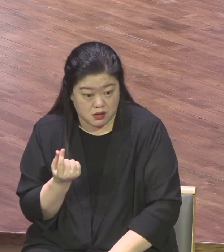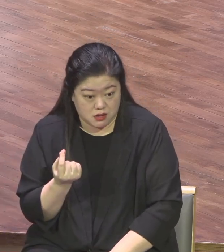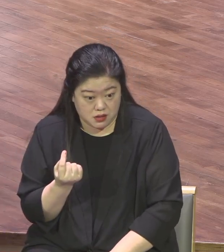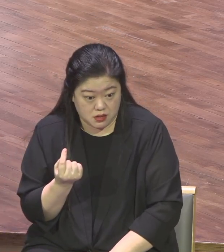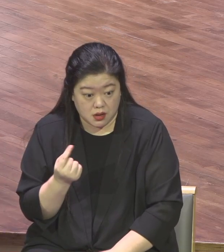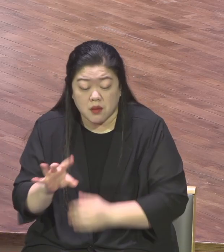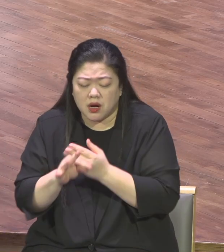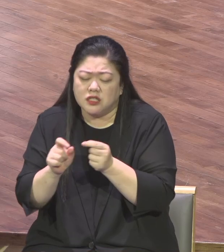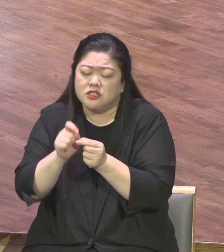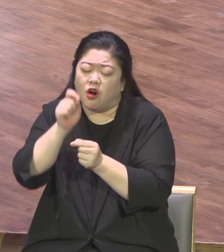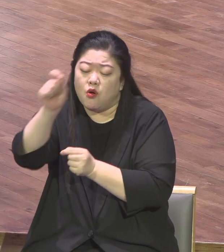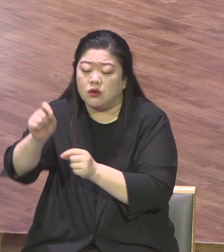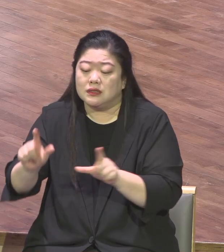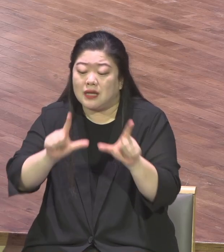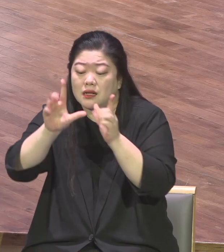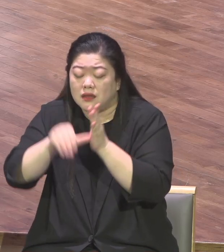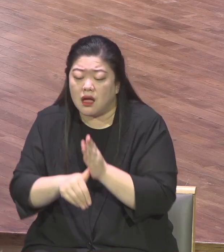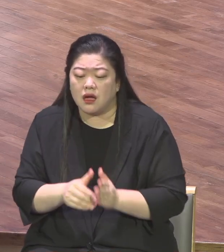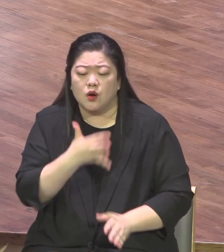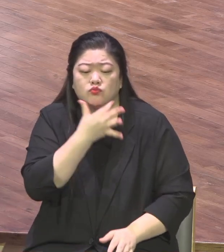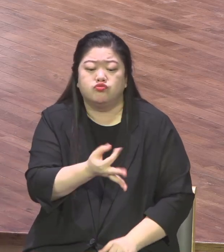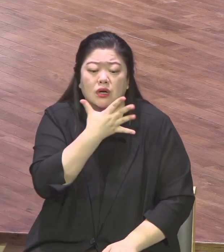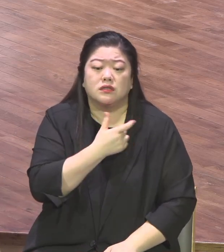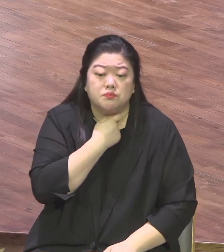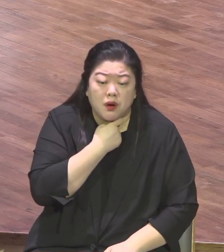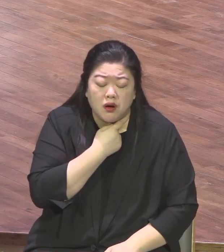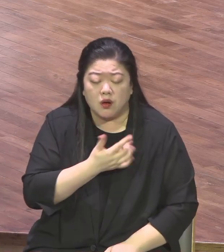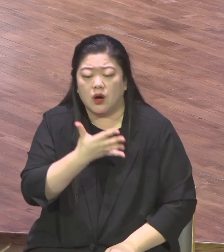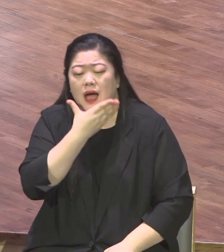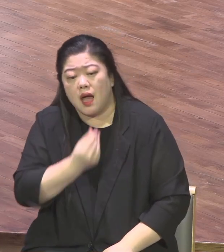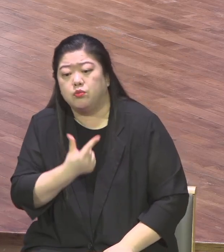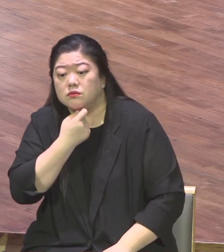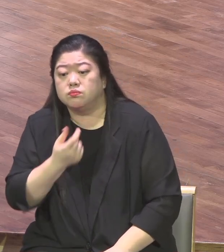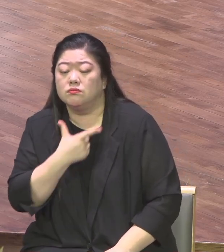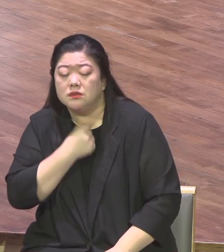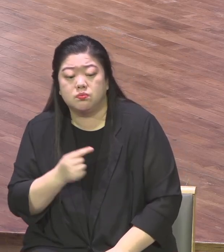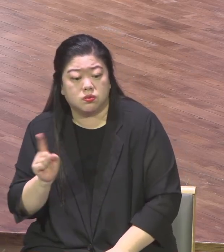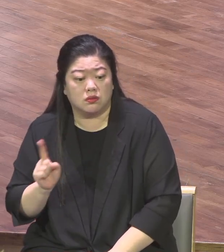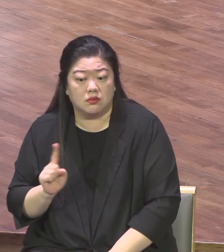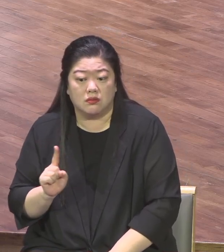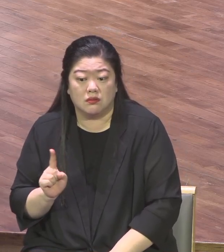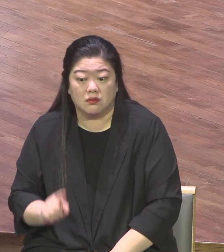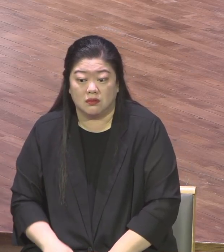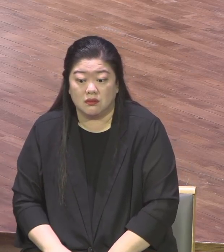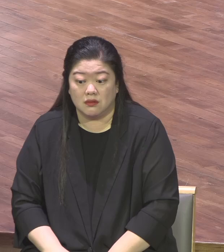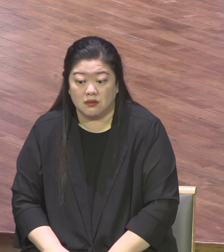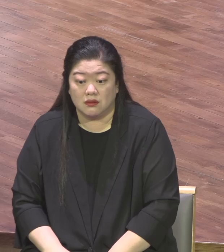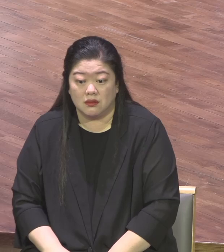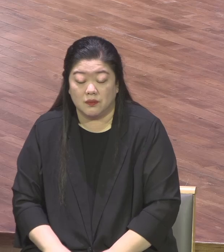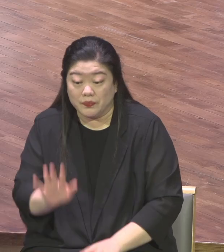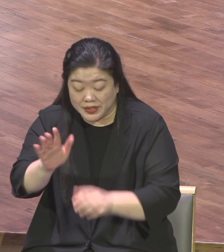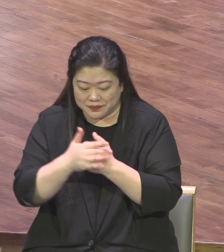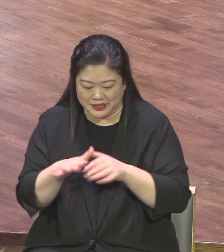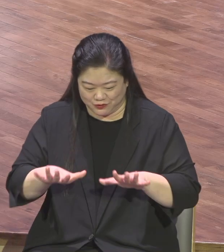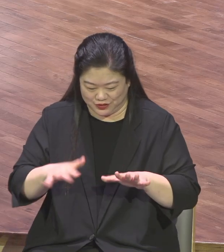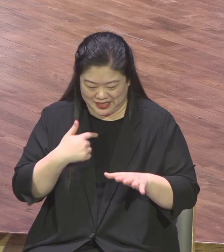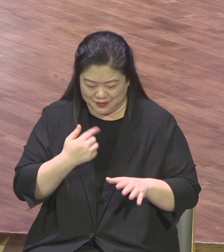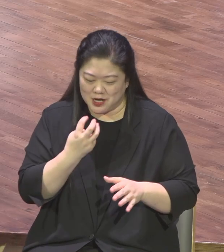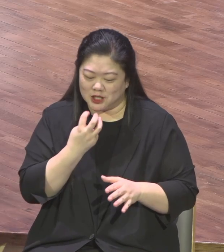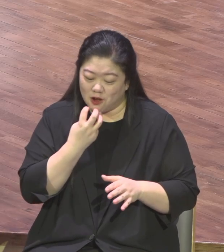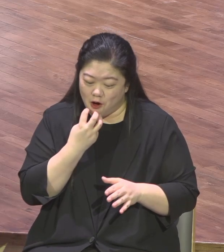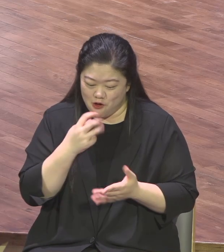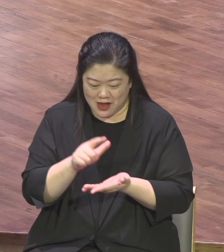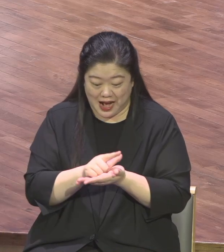영벌의 저주냐. 서울 시민인데 지금 우리는 이렇게 자유롭게 예배하잖아. 영등포 교도소 가보세요.